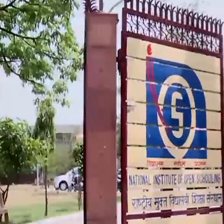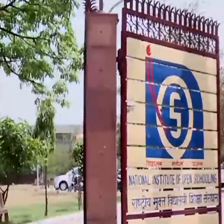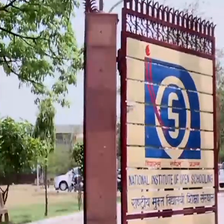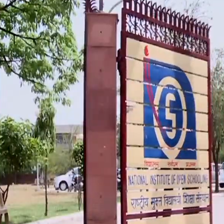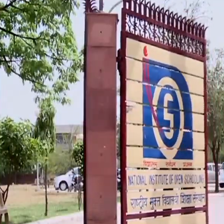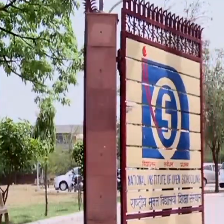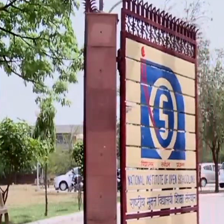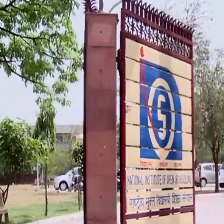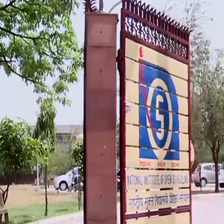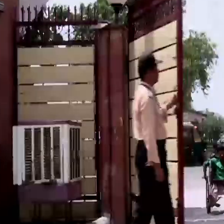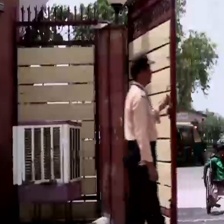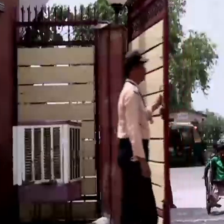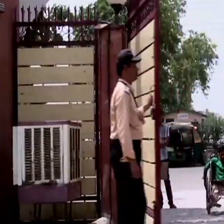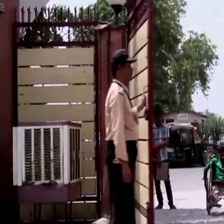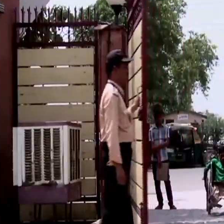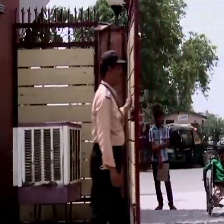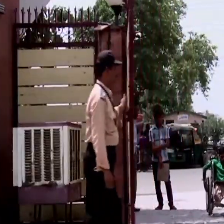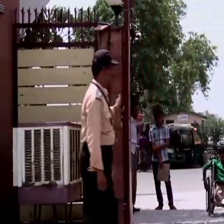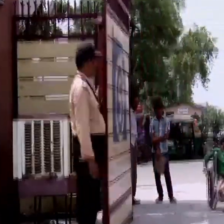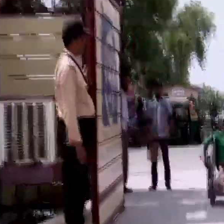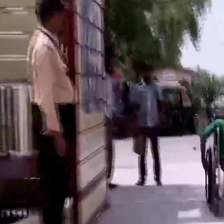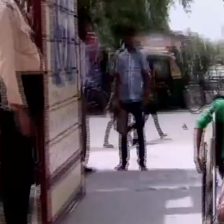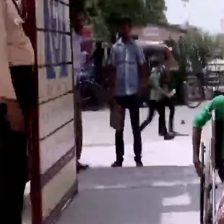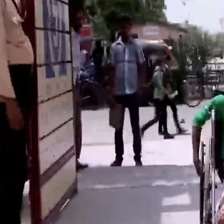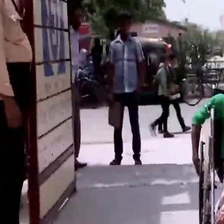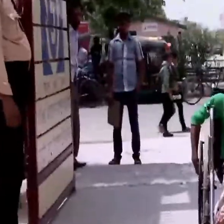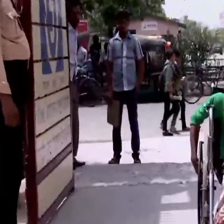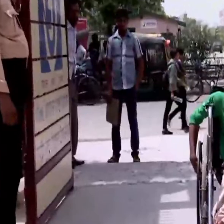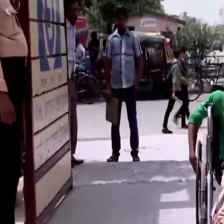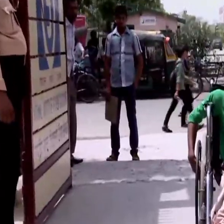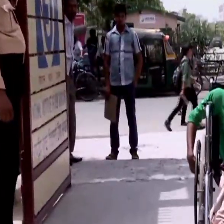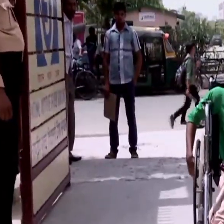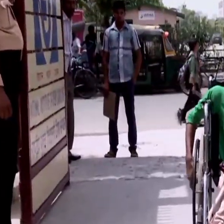जीवन ये प्रकाशित करने राहों को आलोकित करने,